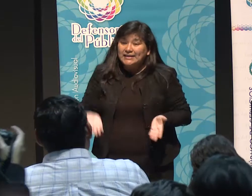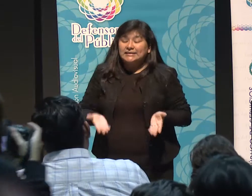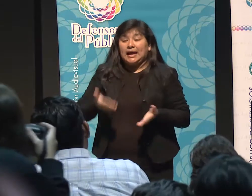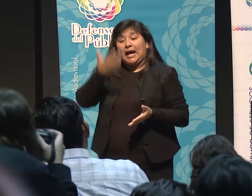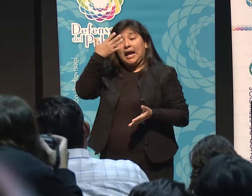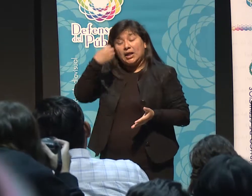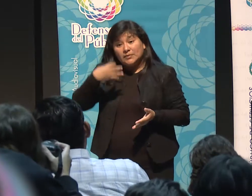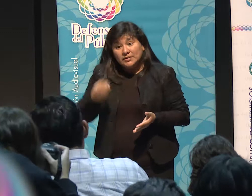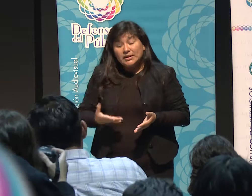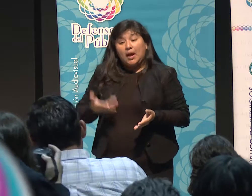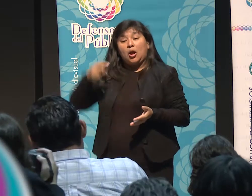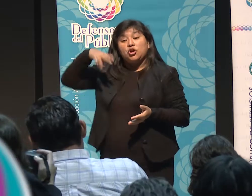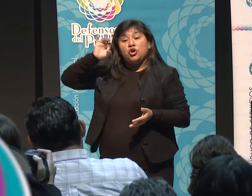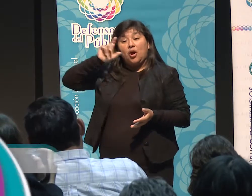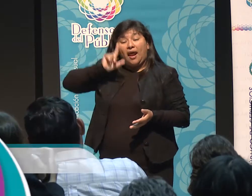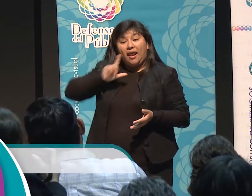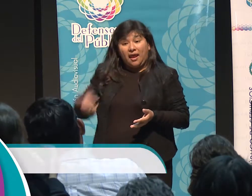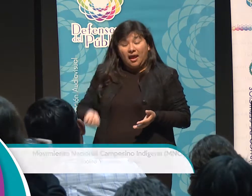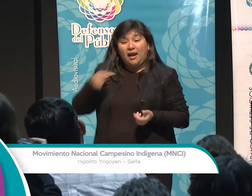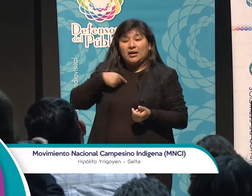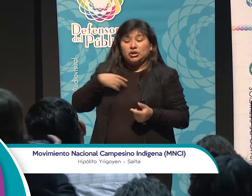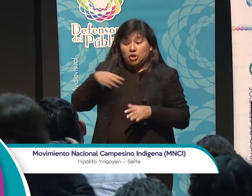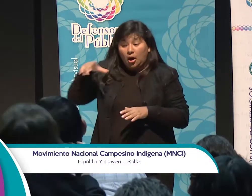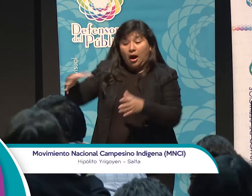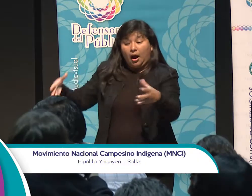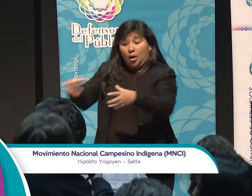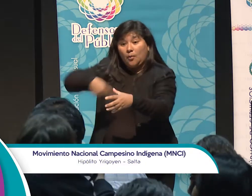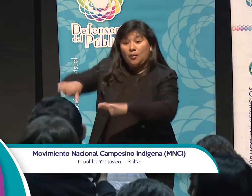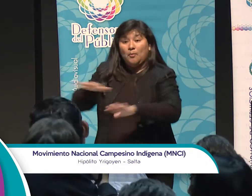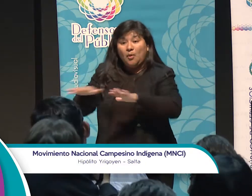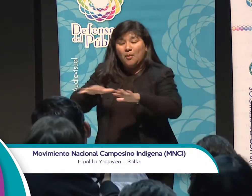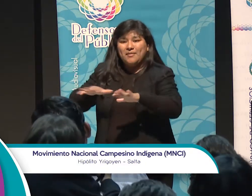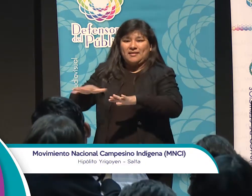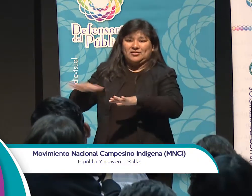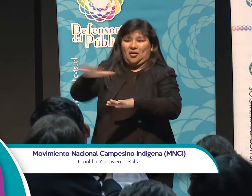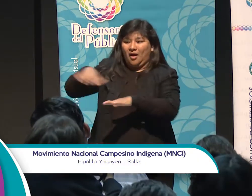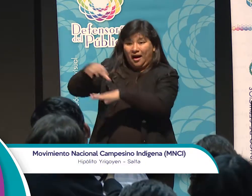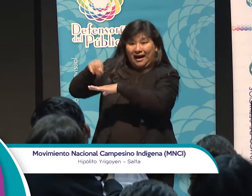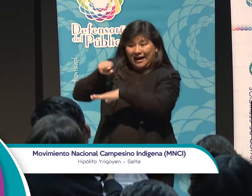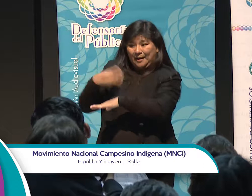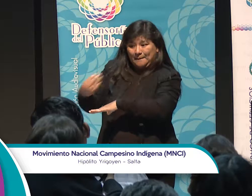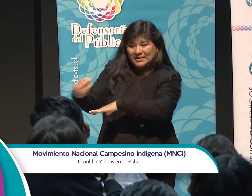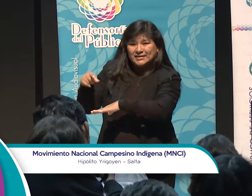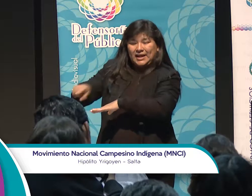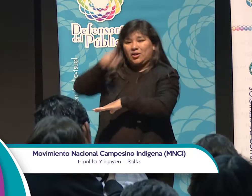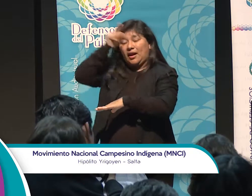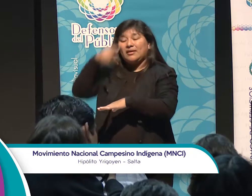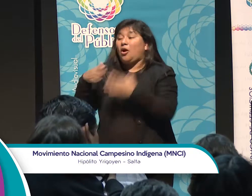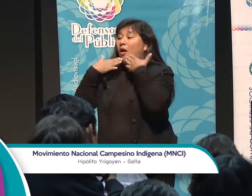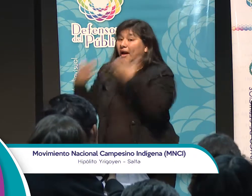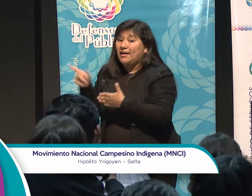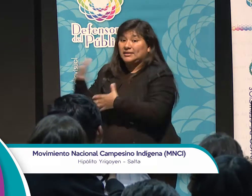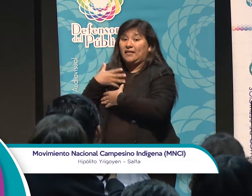nombre es Noelia, soy parte del Movimiento Nacional Campesino Indígena. Y bueno, primero que nada, dar las gracias a la Defensoría del Público